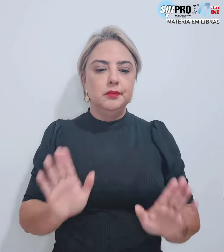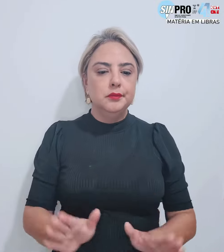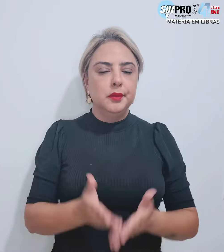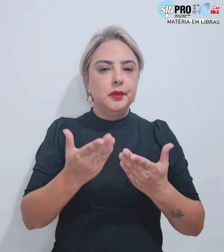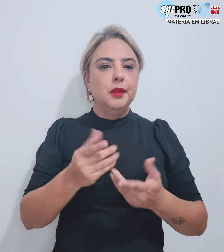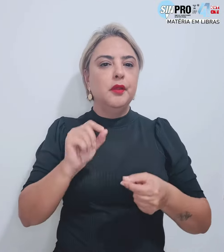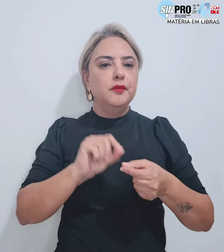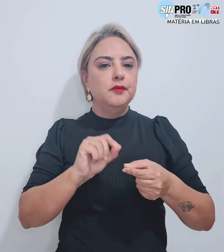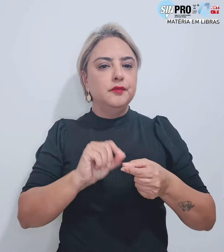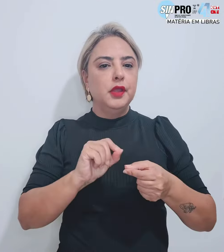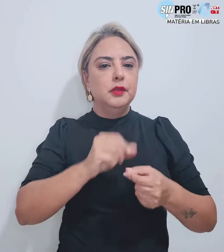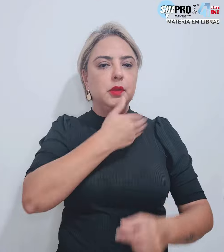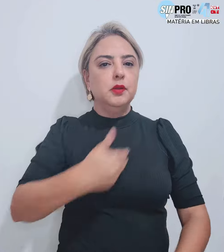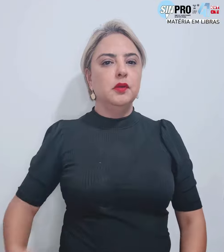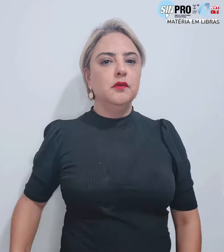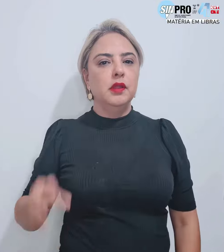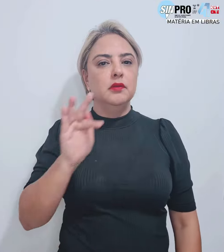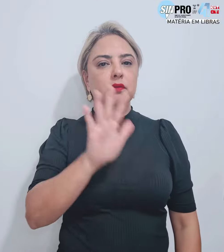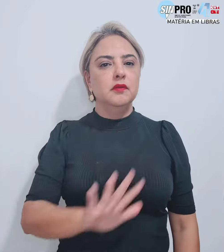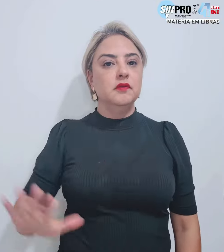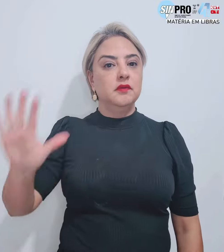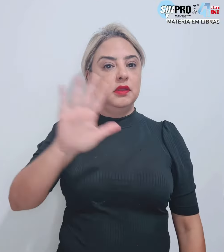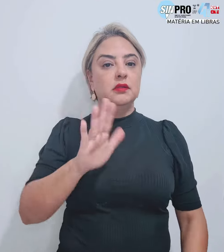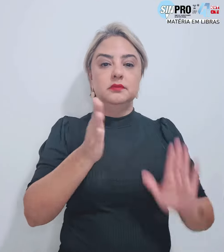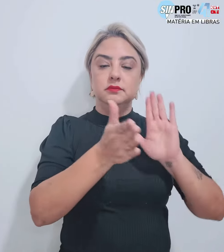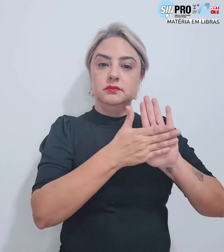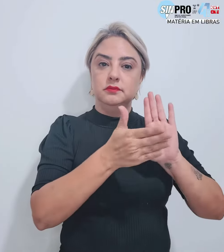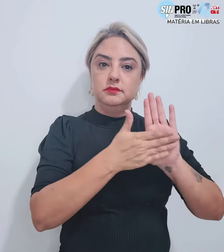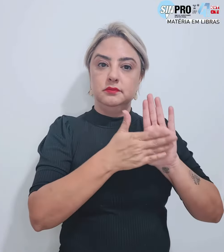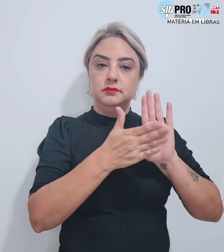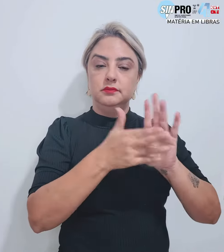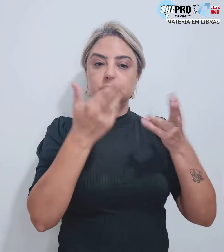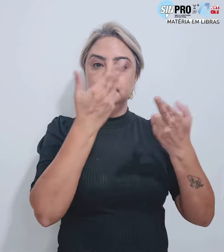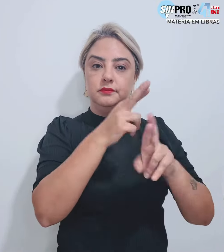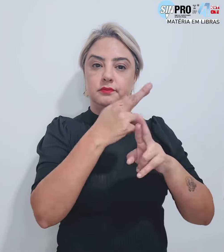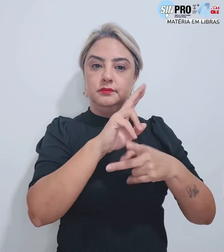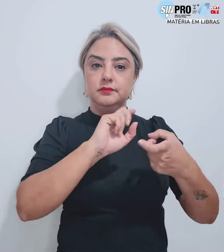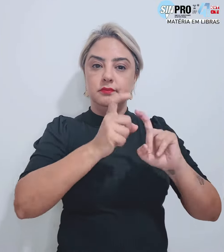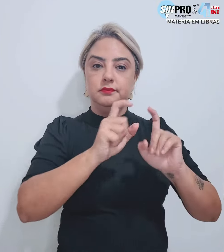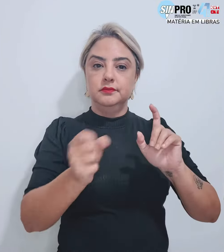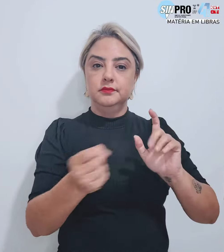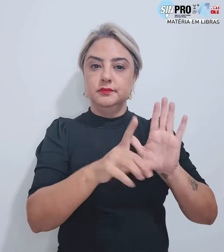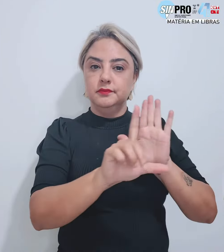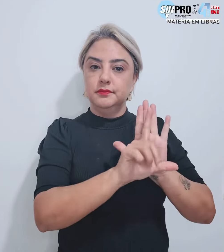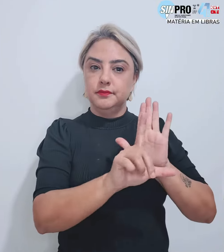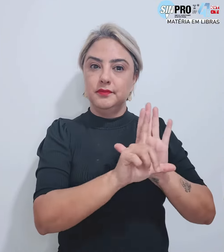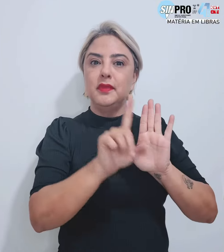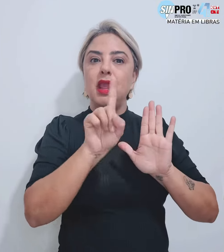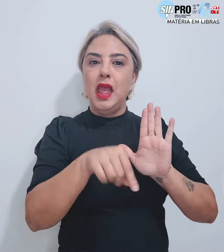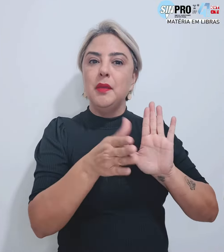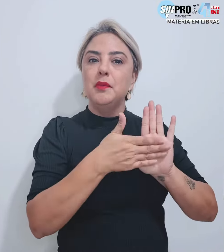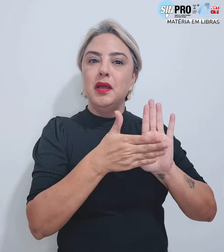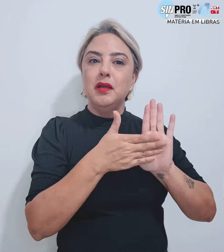pelo Governo Federal. A proposta da reforma administrativa é, portanto, pauta central.